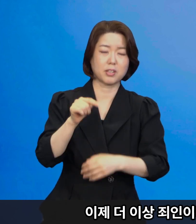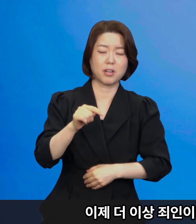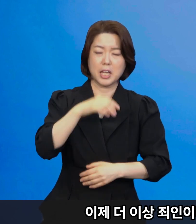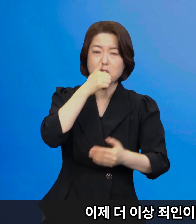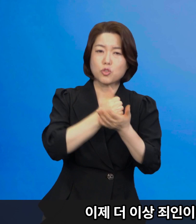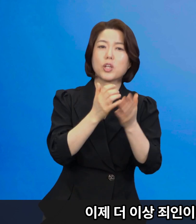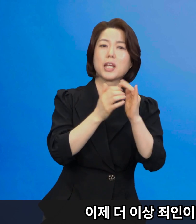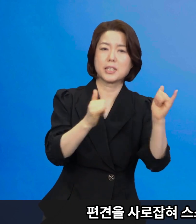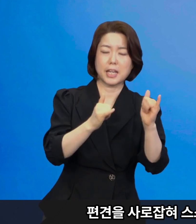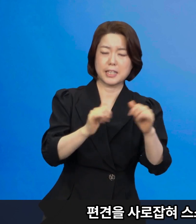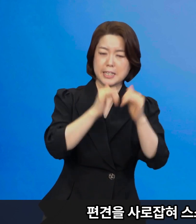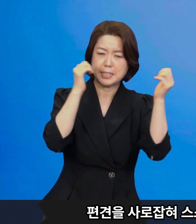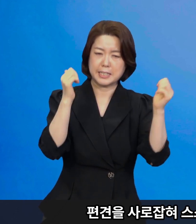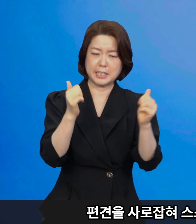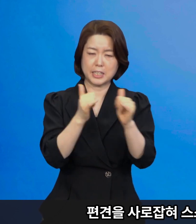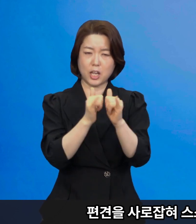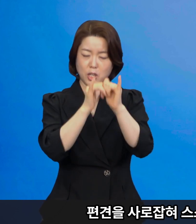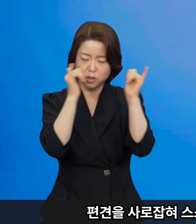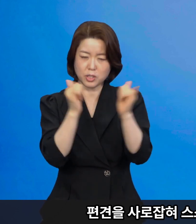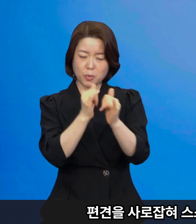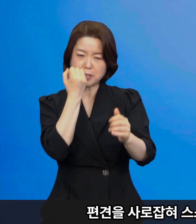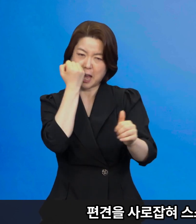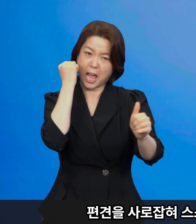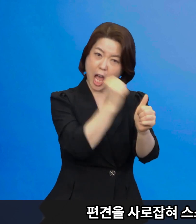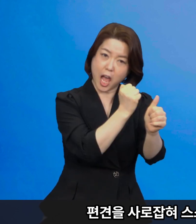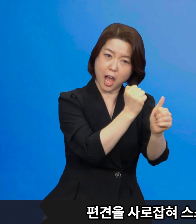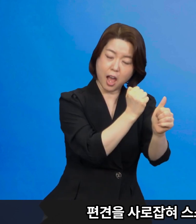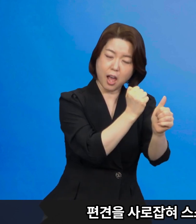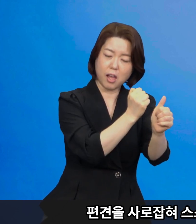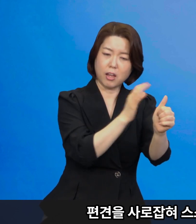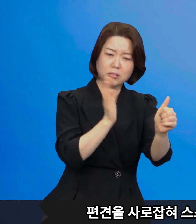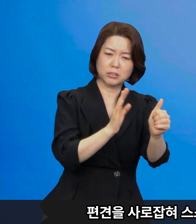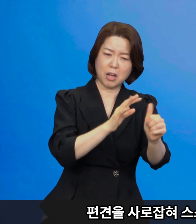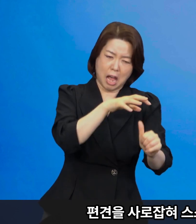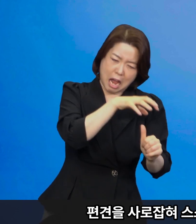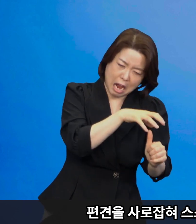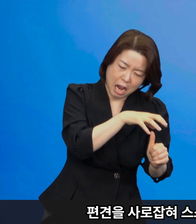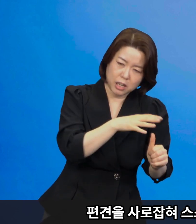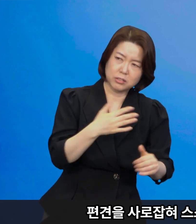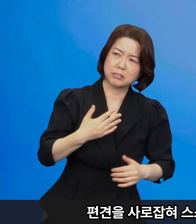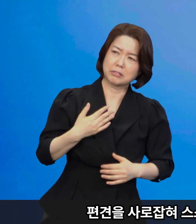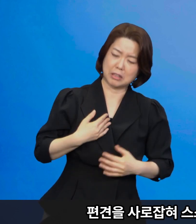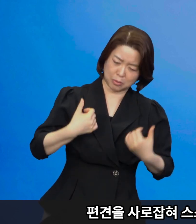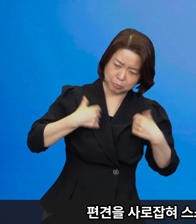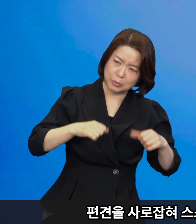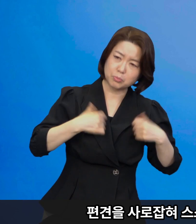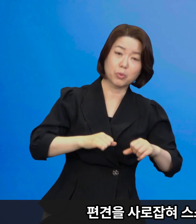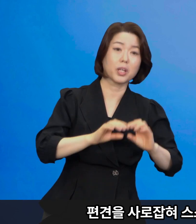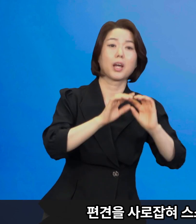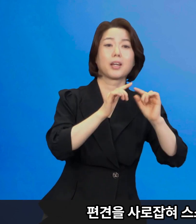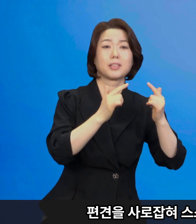하는 사회적 낙인이나 편견을 사로잡혀 스스로 포기하는 것이 아니라